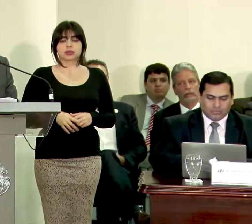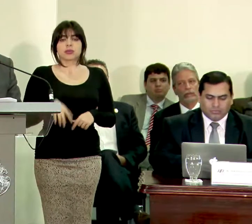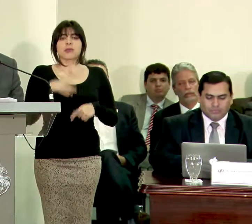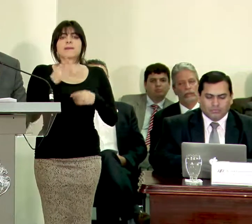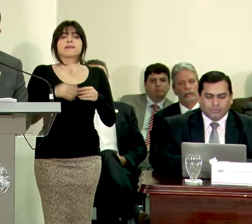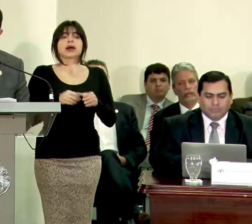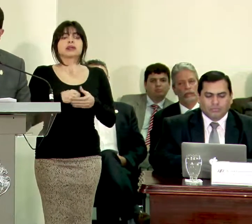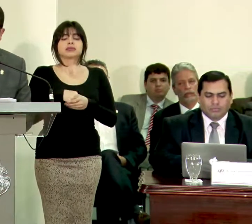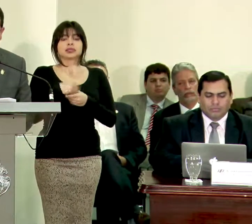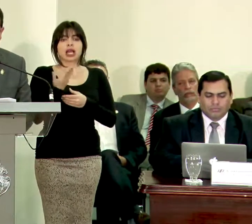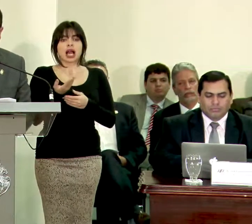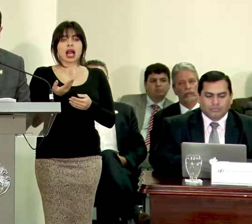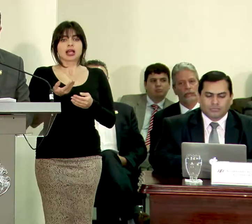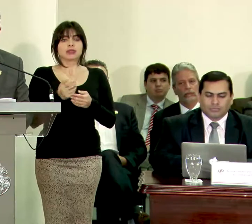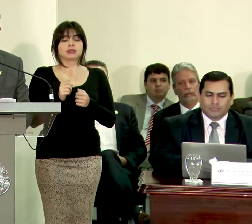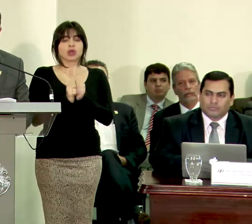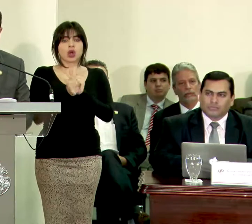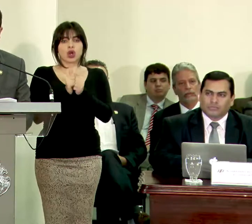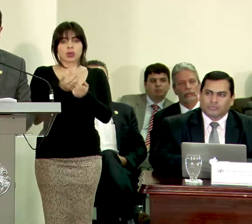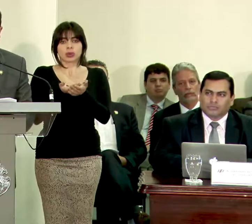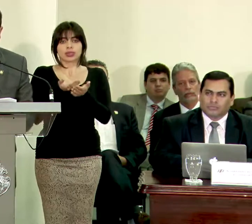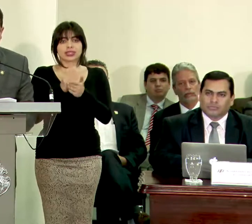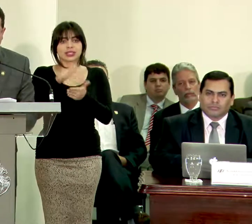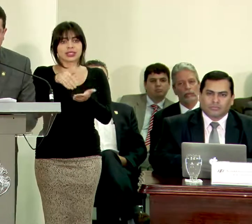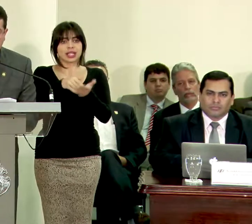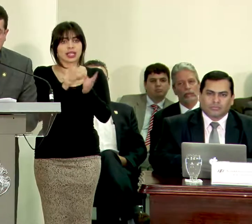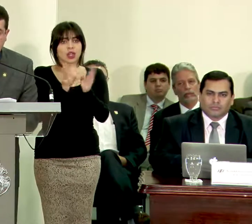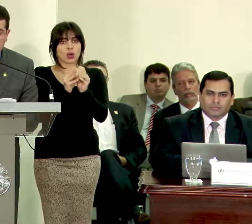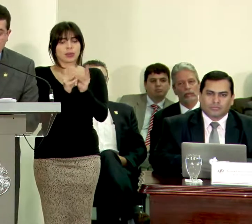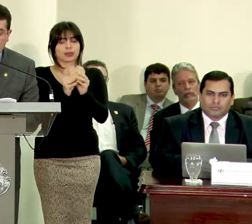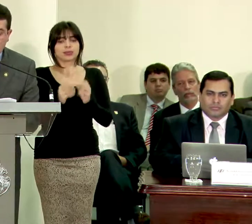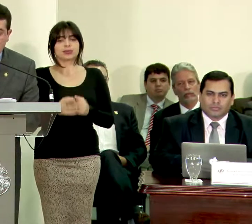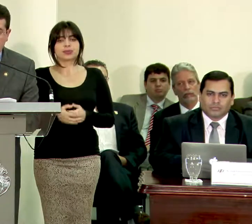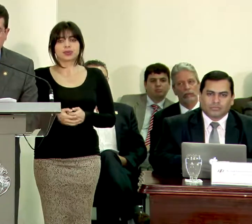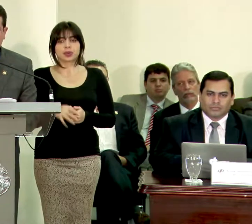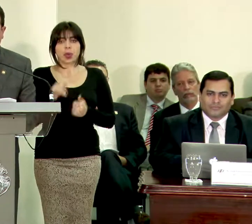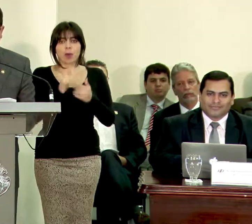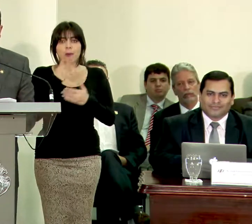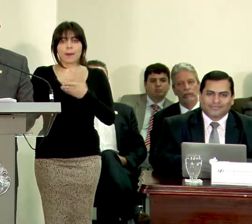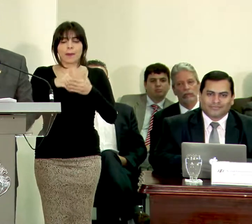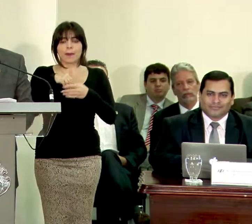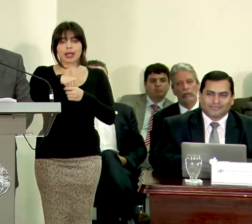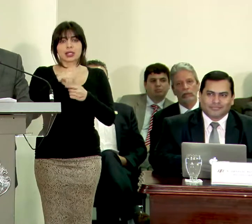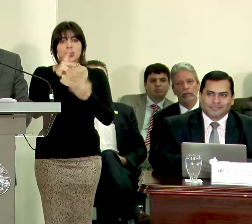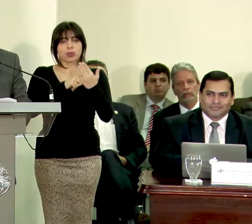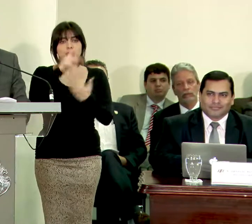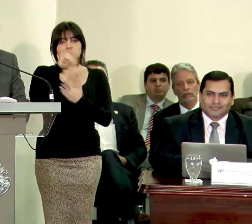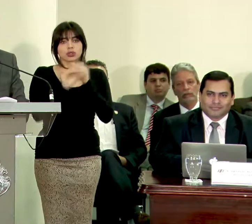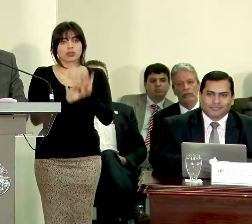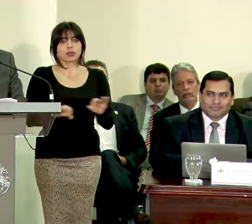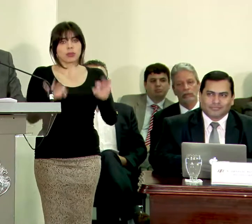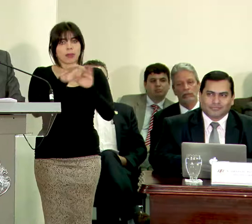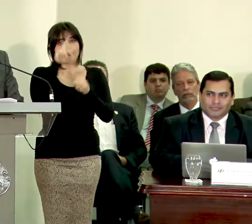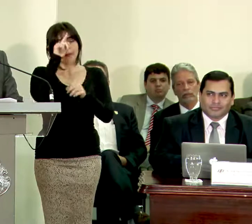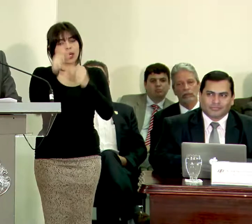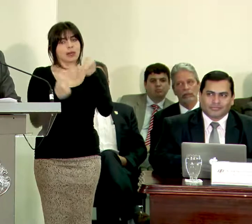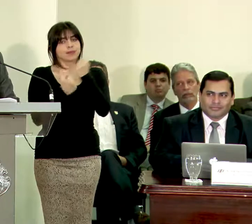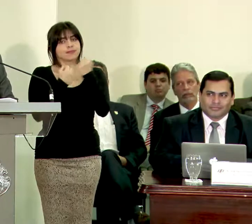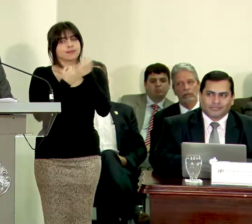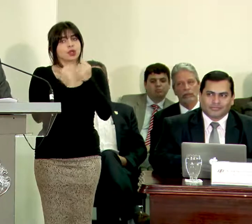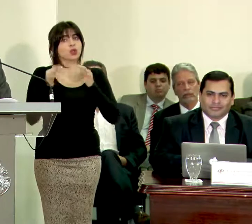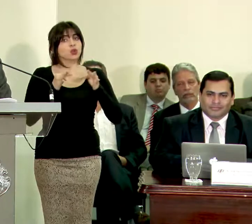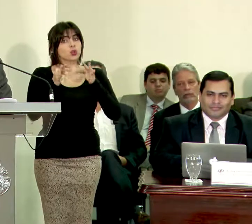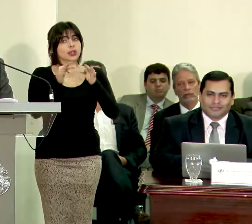se sacará a licitación el centro de convenciones como proyecto clave para impulsar